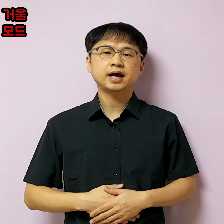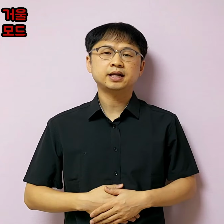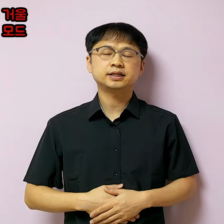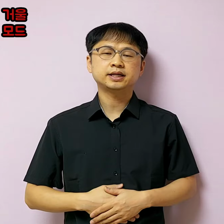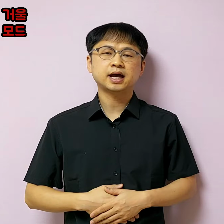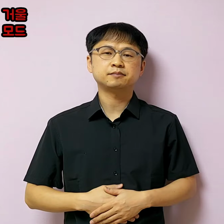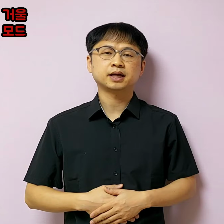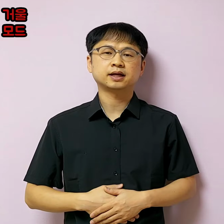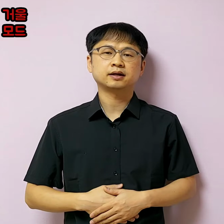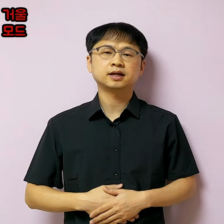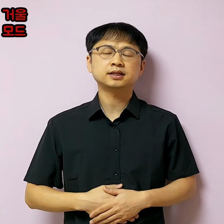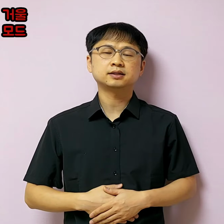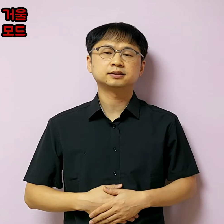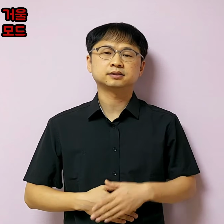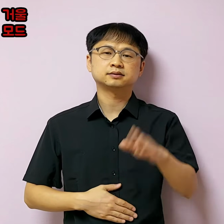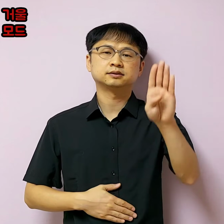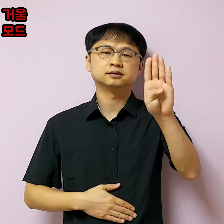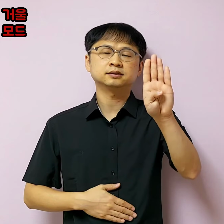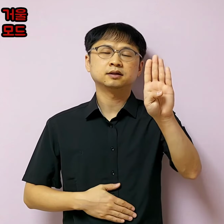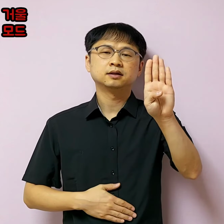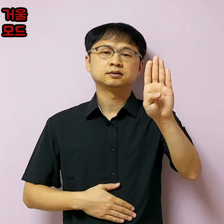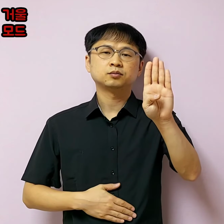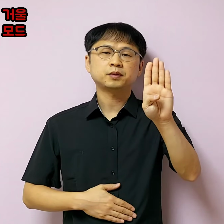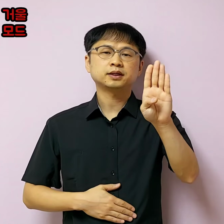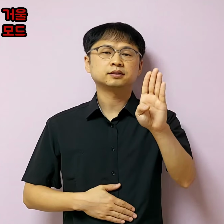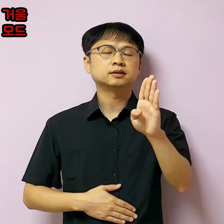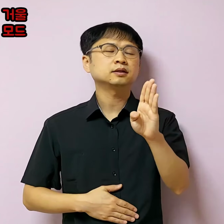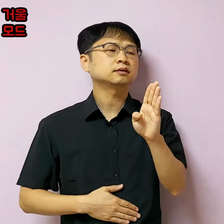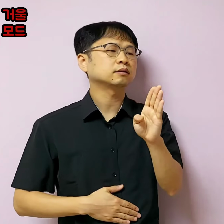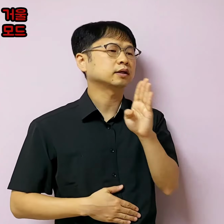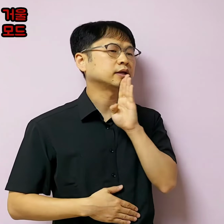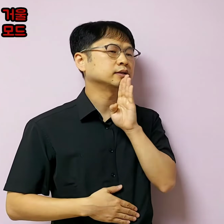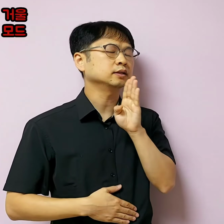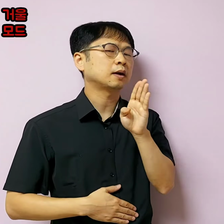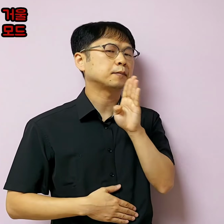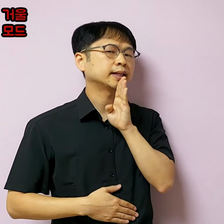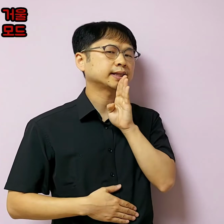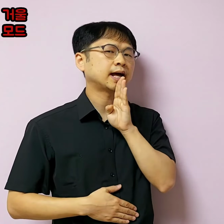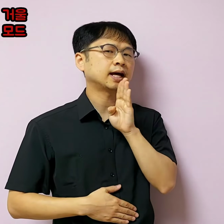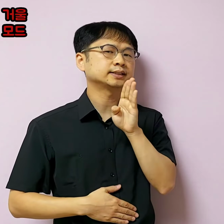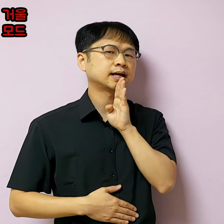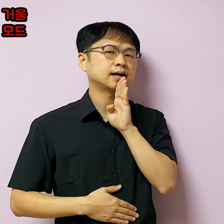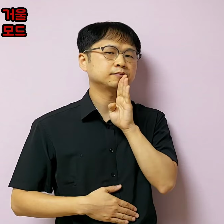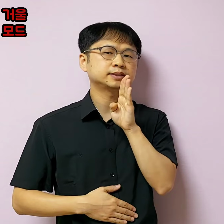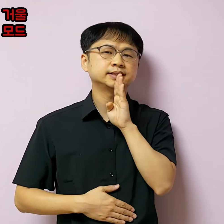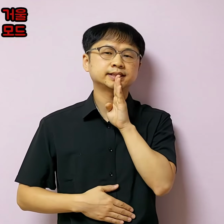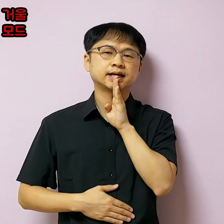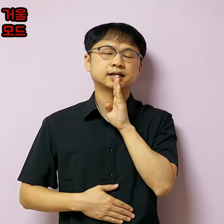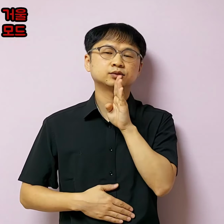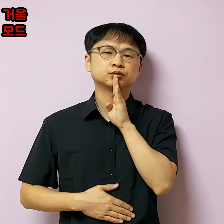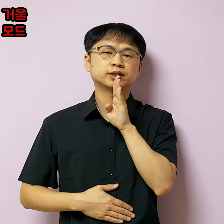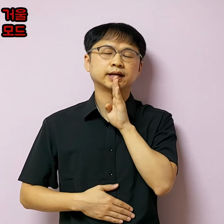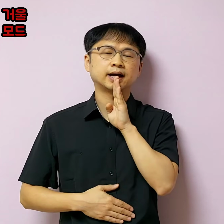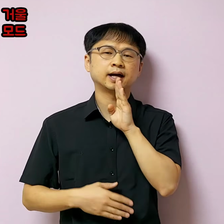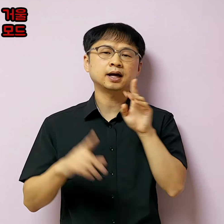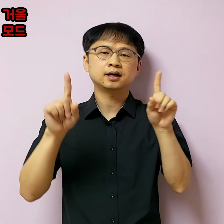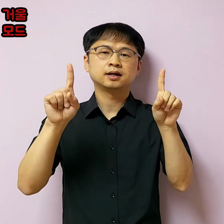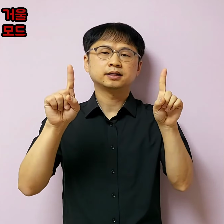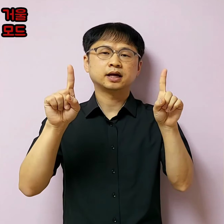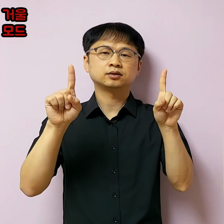할 일이야입니다. 당연하다는 것은 손바닥을 턱에 대는 맞다, 참, 진짜라는 수어에다가